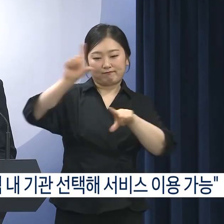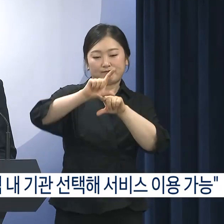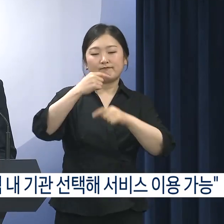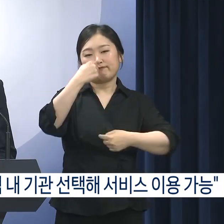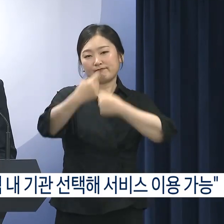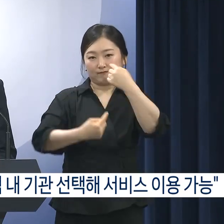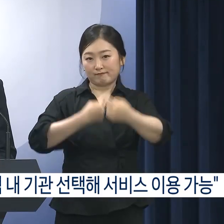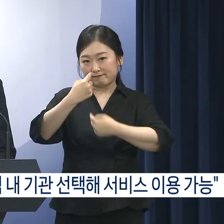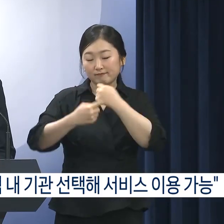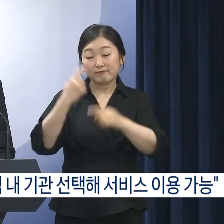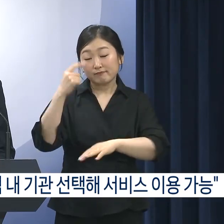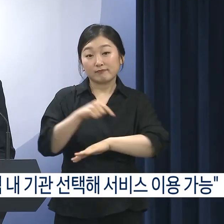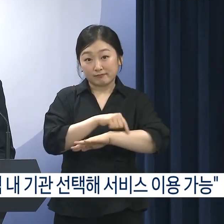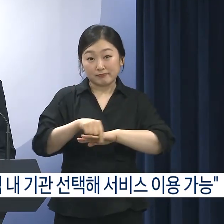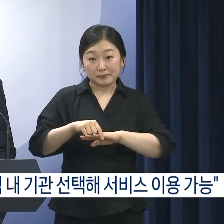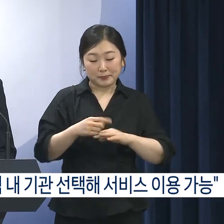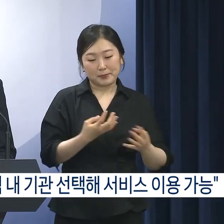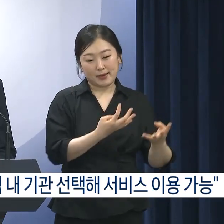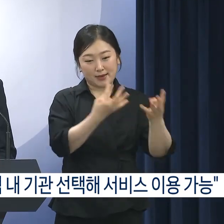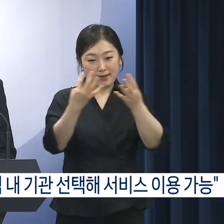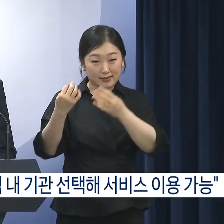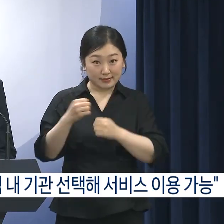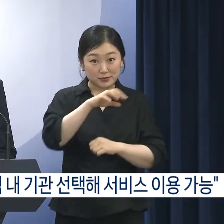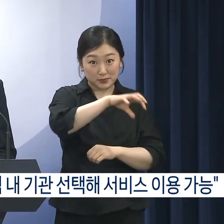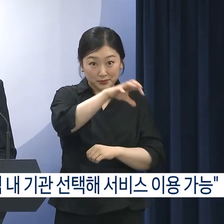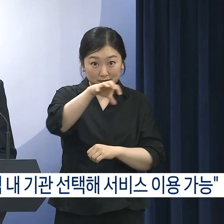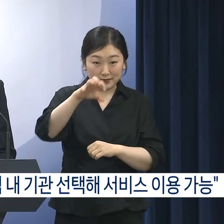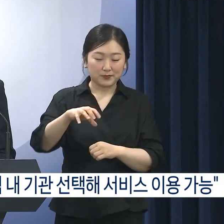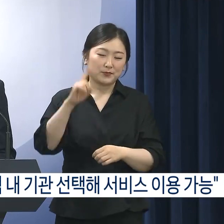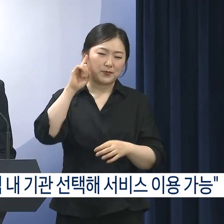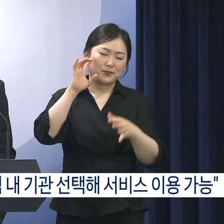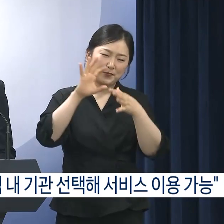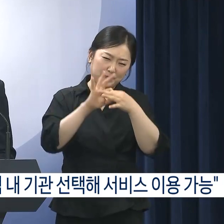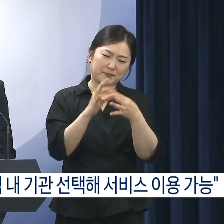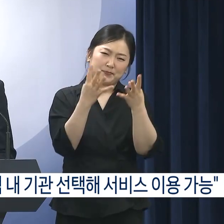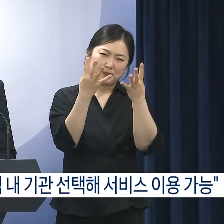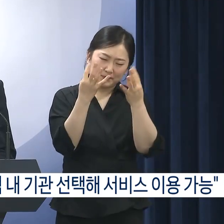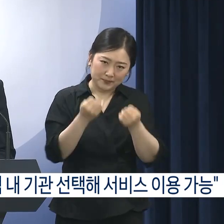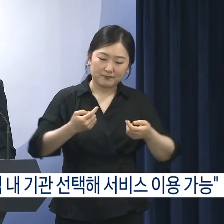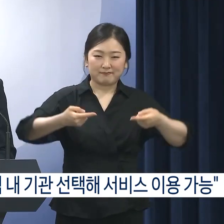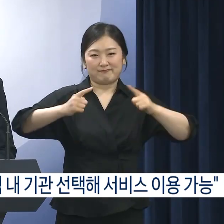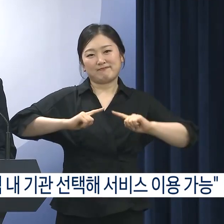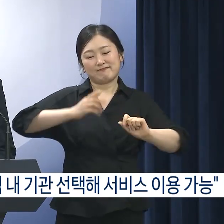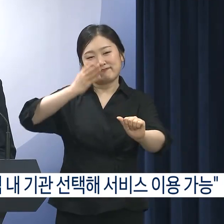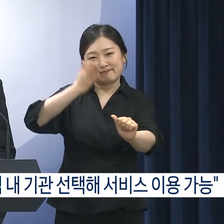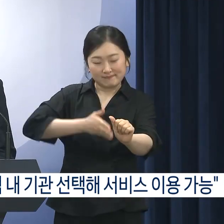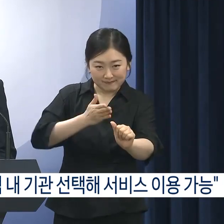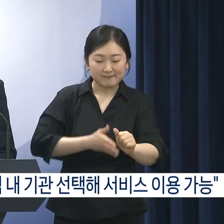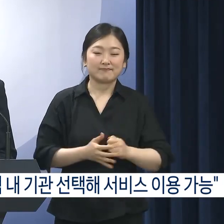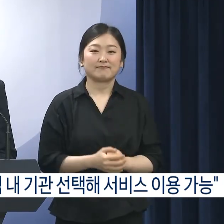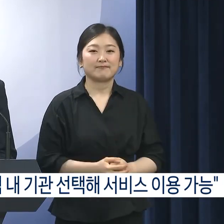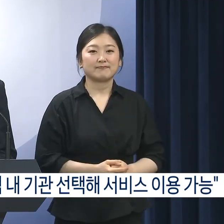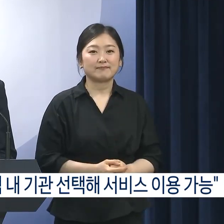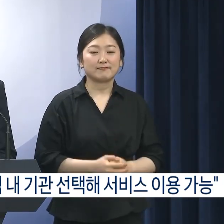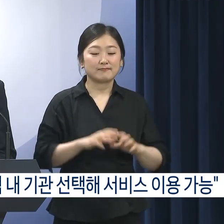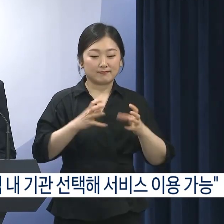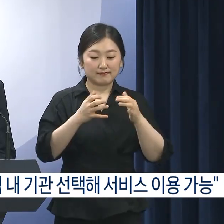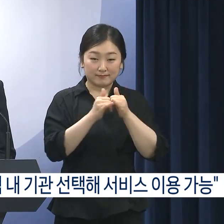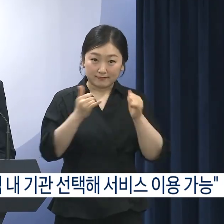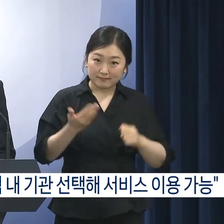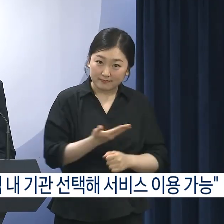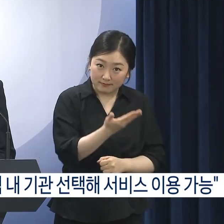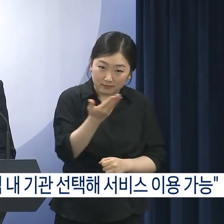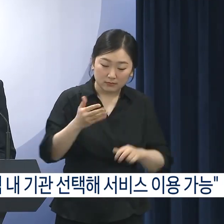많은 지역에서 관심을 가지고 참여해 주시기를 부탁을 드립니다. 국민 여러분, 일상